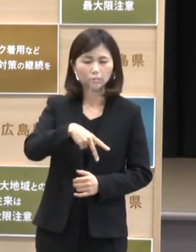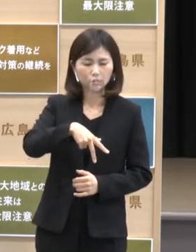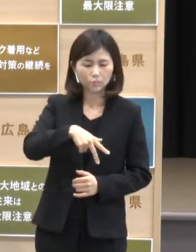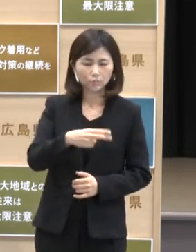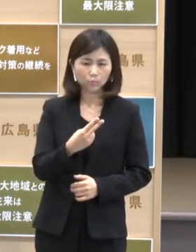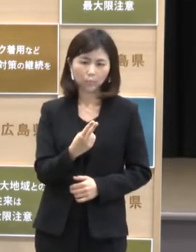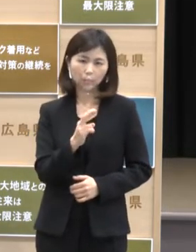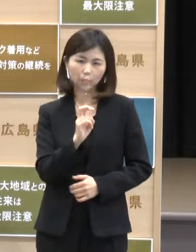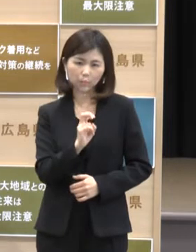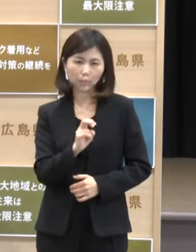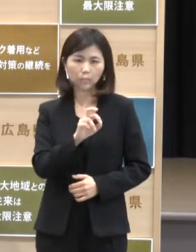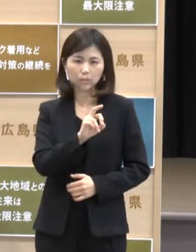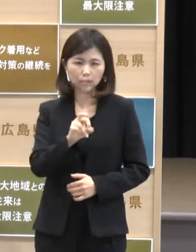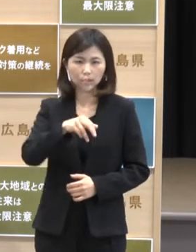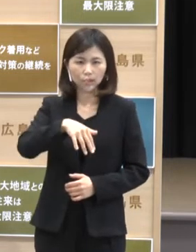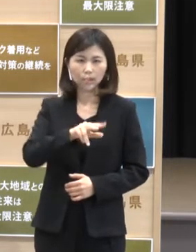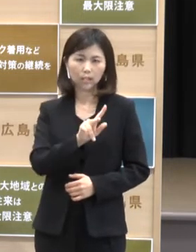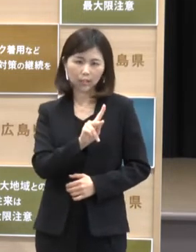ですけども、